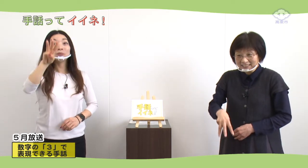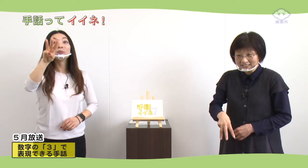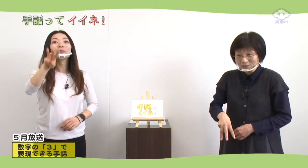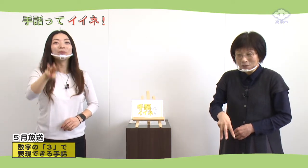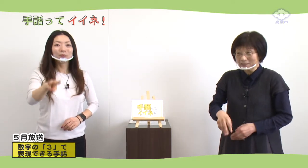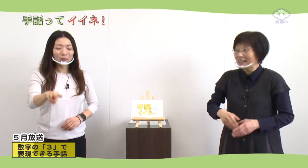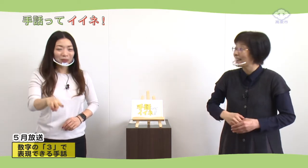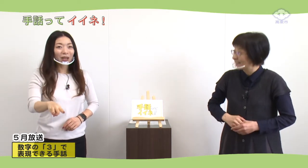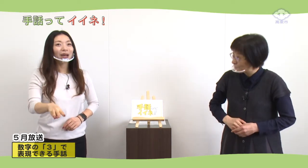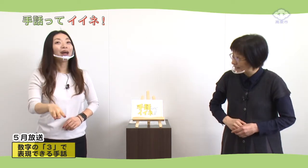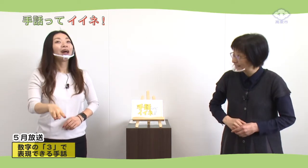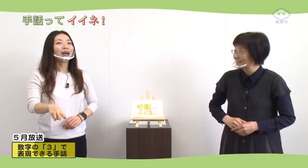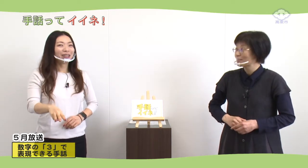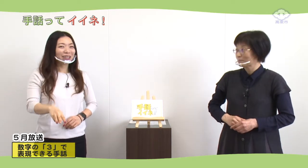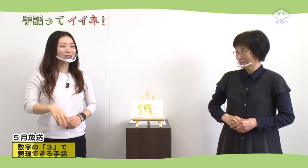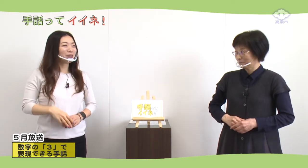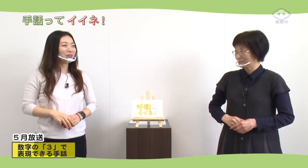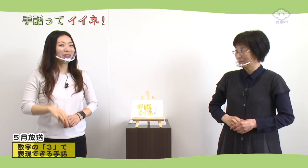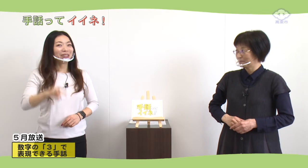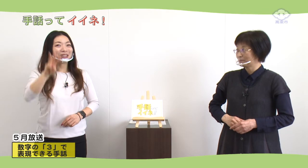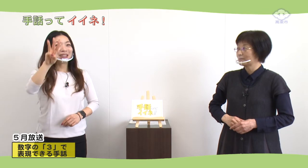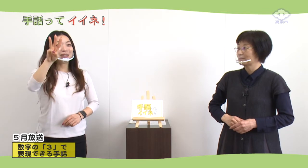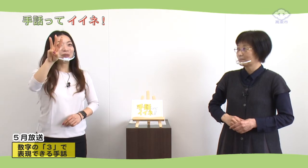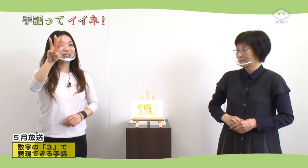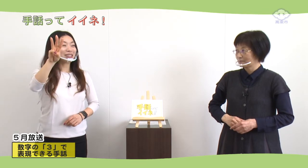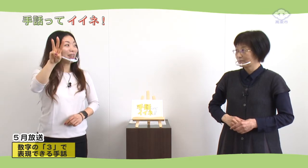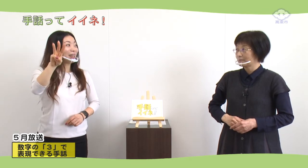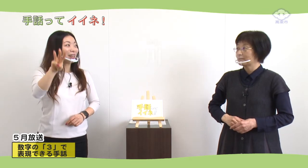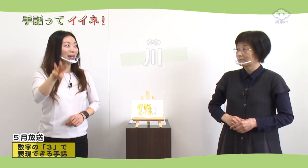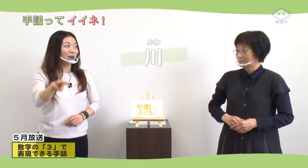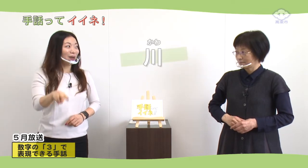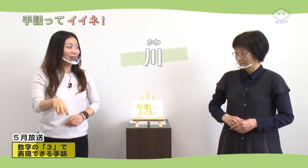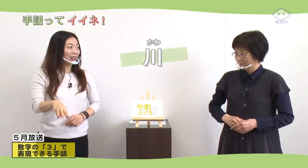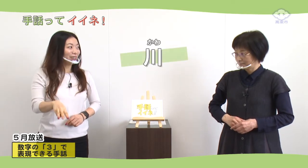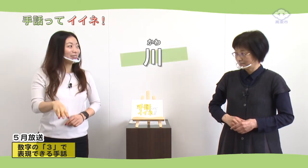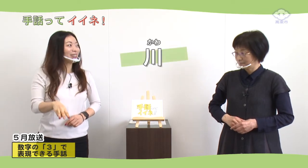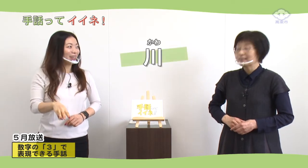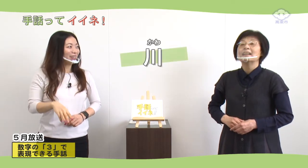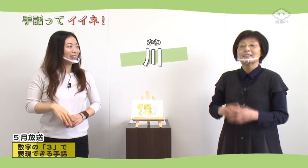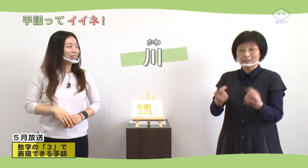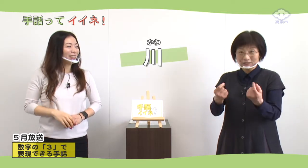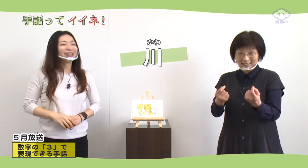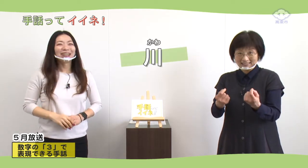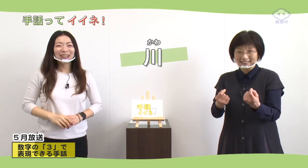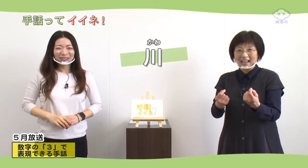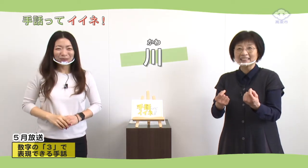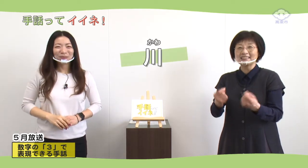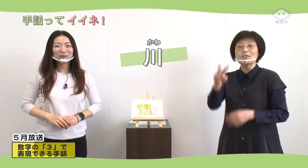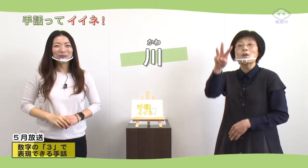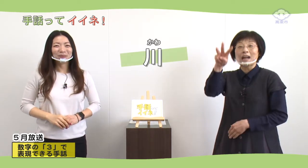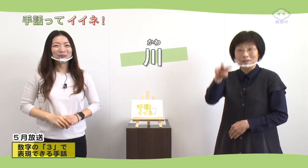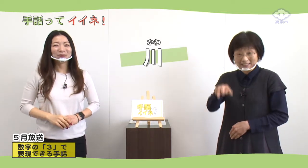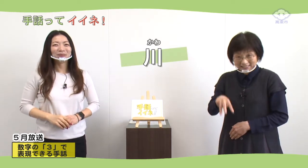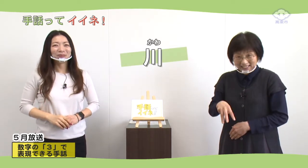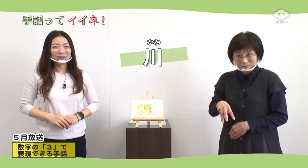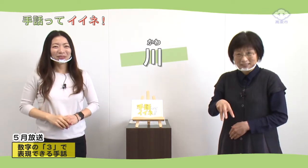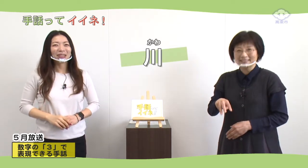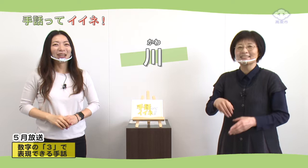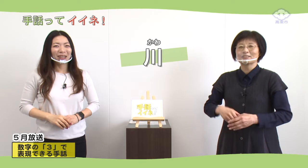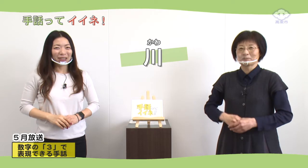っと流れています。 なるほど、もしかして川ですか。 そうです、漢字の川になります。 は